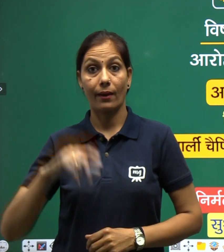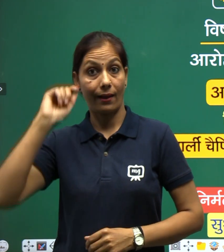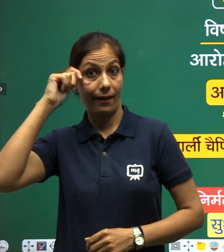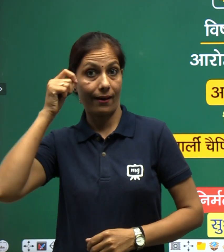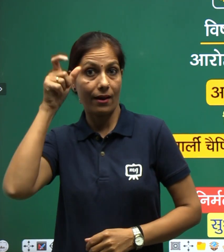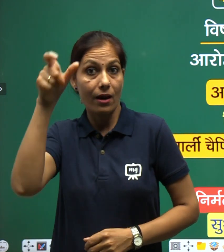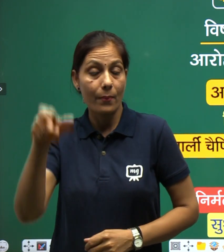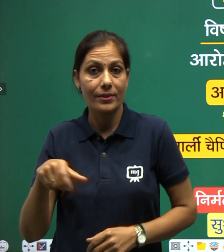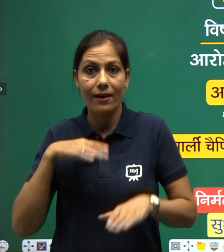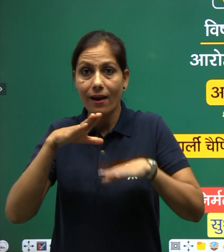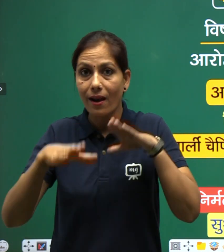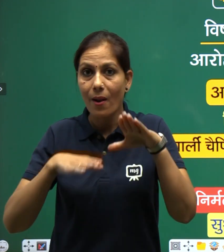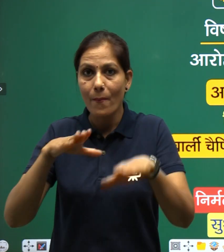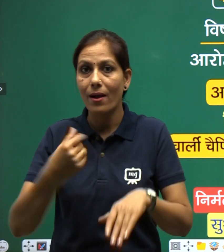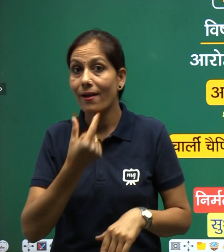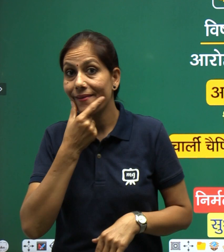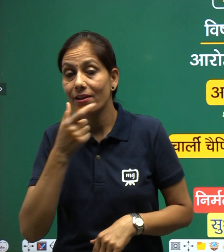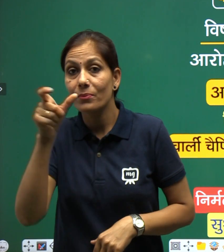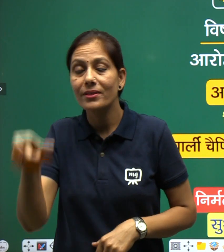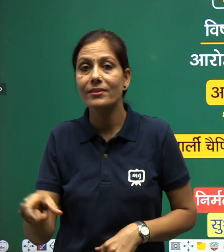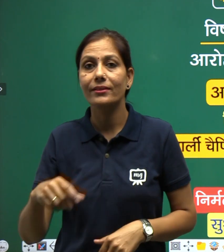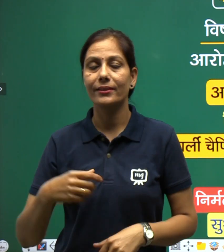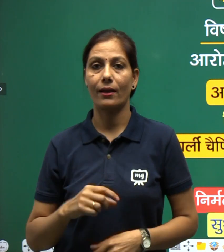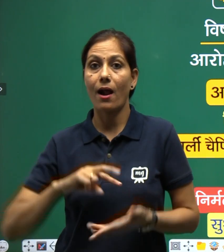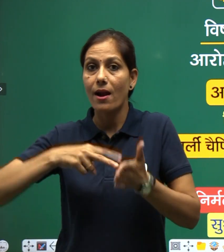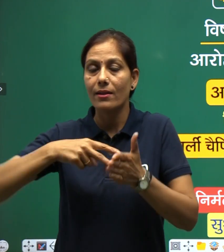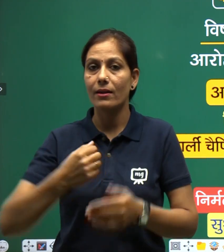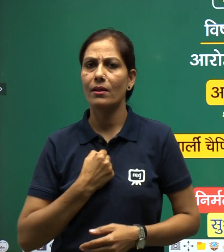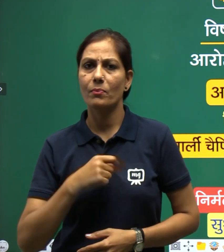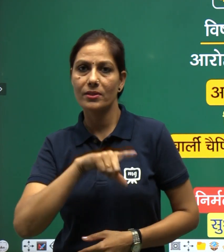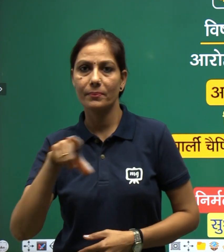चार्ली चैपलिन यानी हम सब।